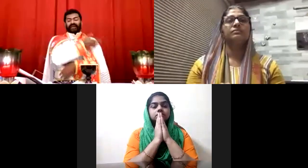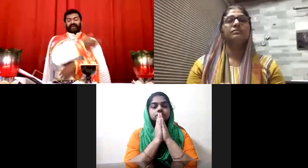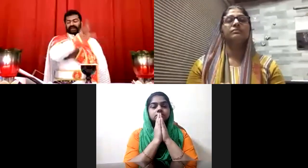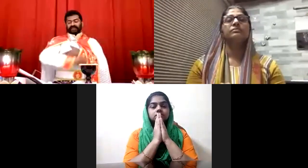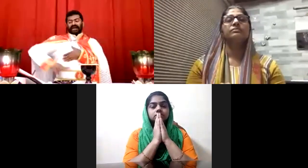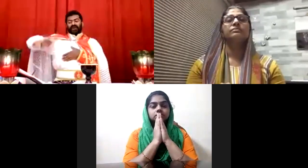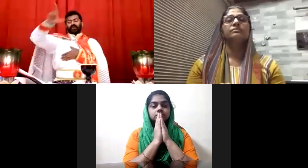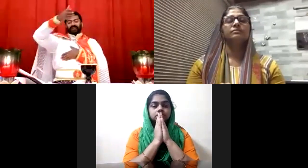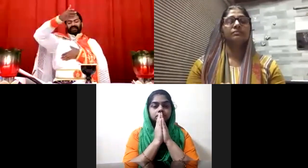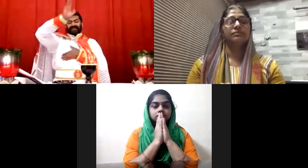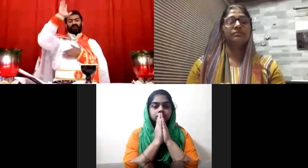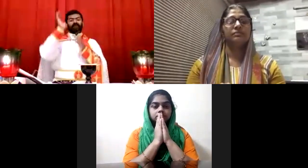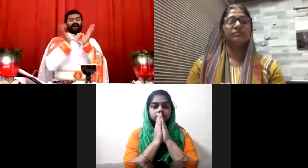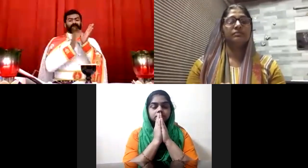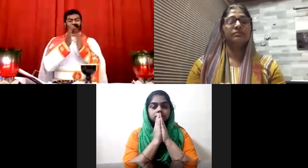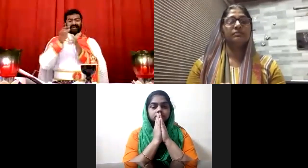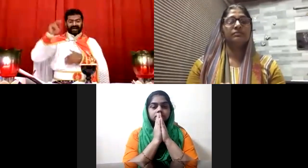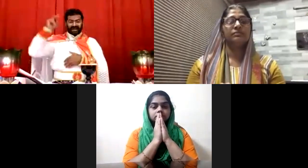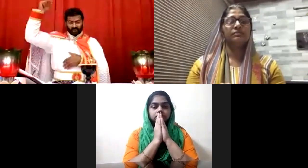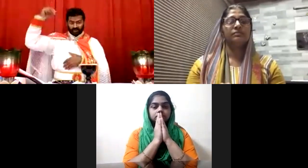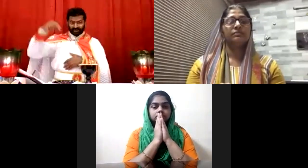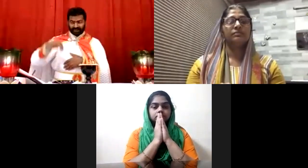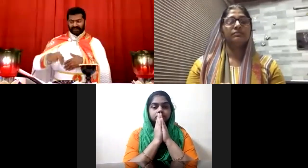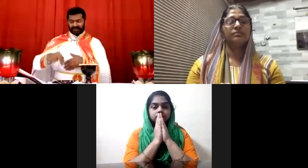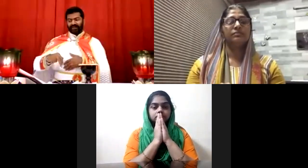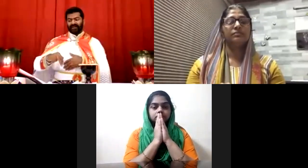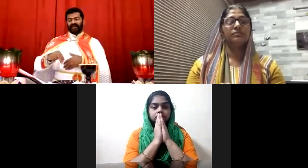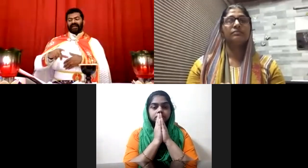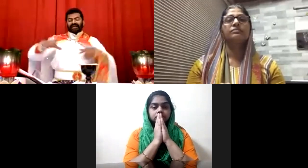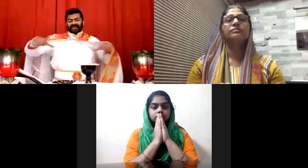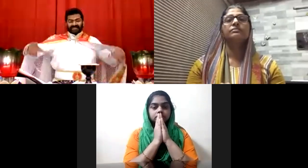ഞങ്ങളുടെ കർത്താവും ദൈവവുമായ മിശിഹ വന്ന്